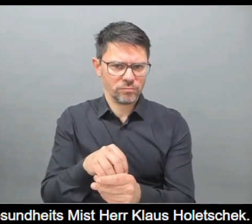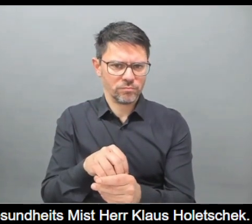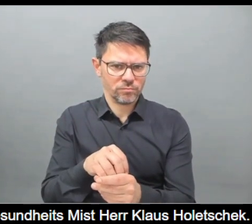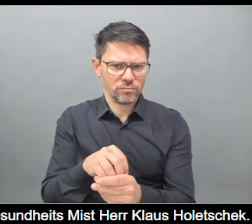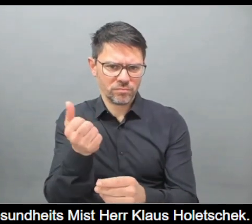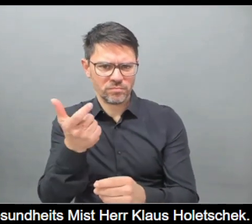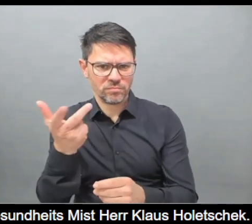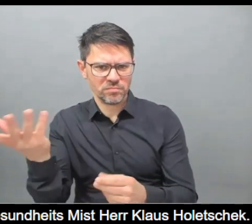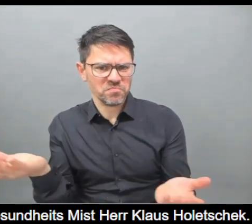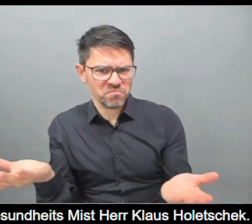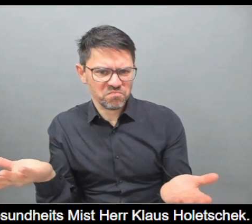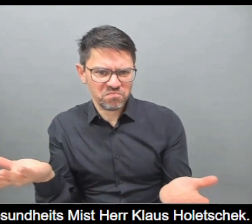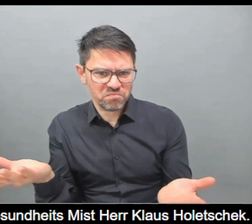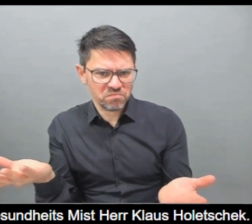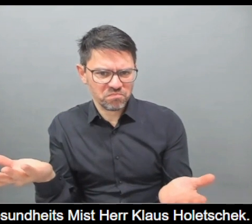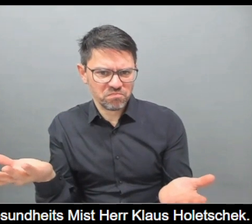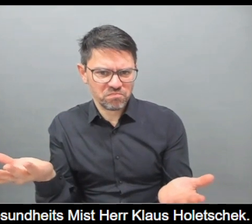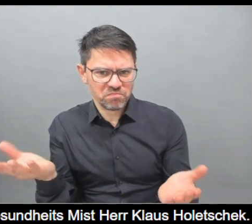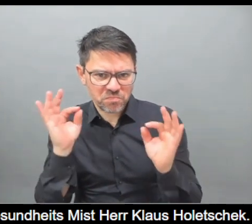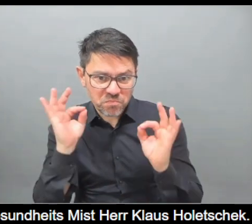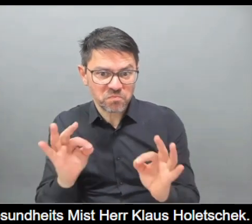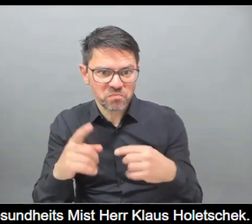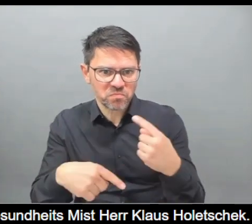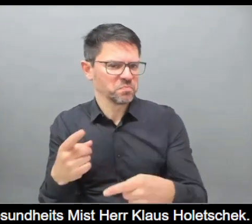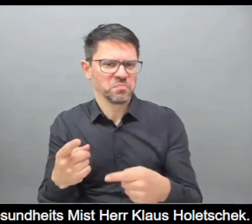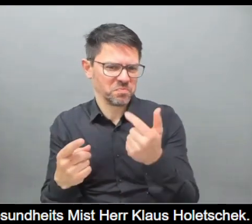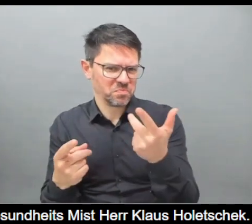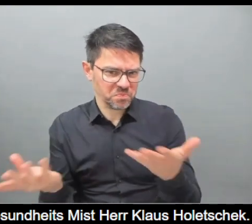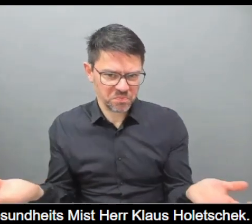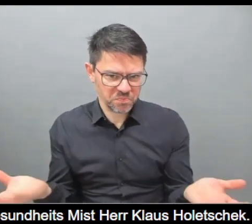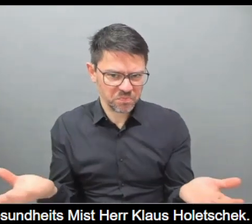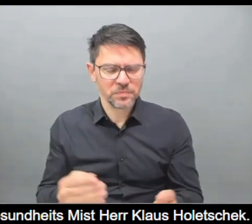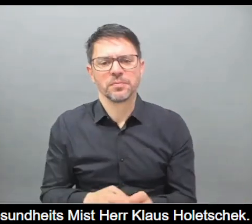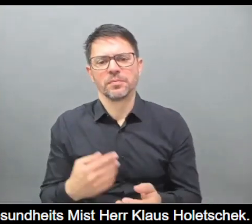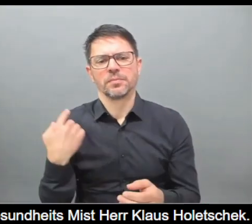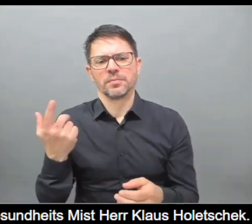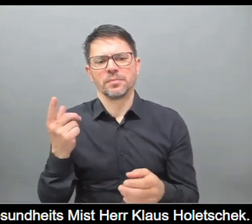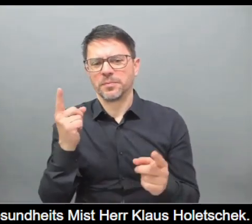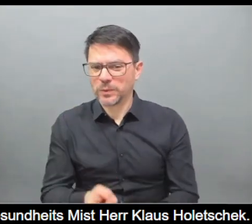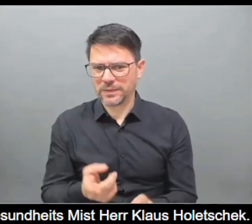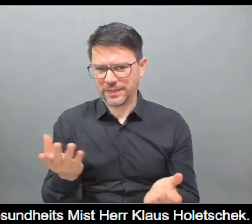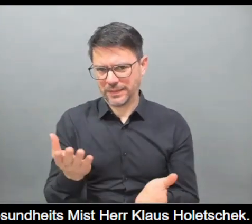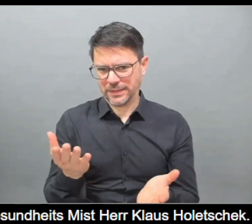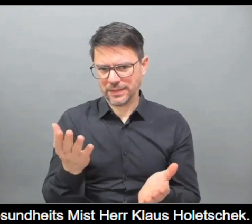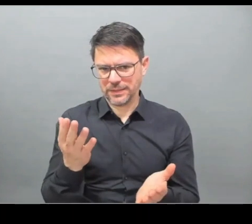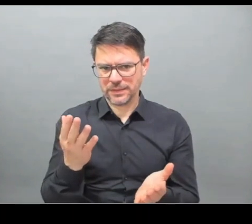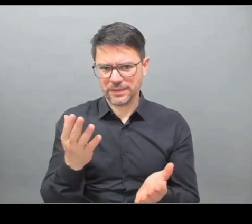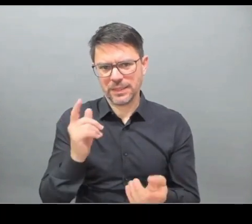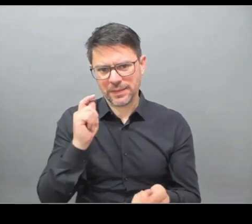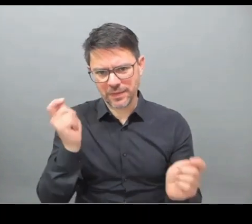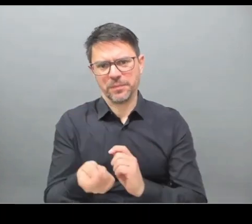Prozent in der Kardiologie sich auf einmal neue Stationen suchen müssen, weil die starren Strukturen dieses Systems einfach es nicht mehr